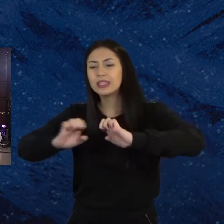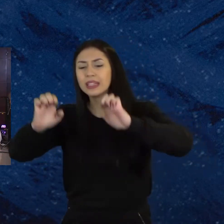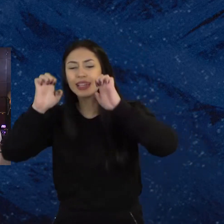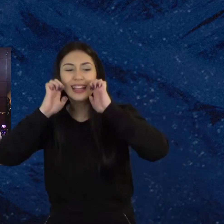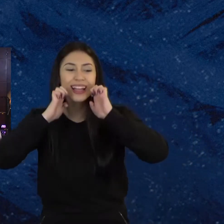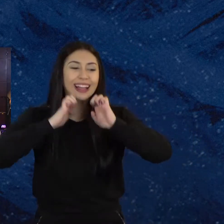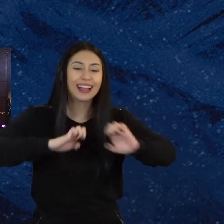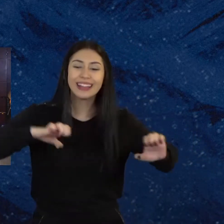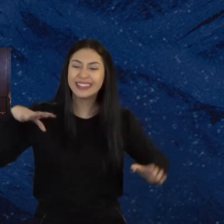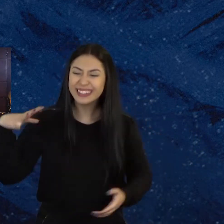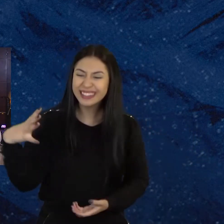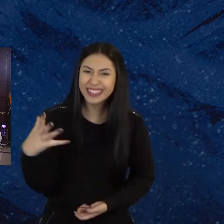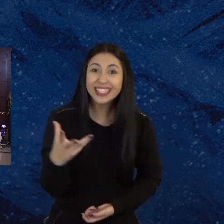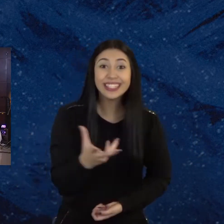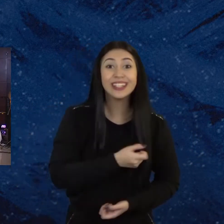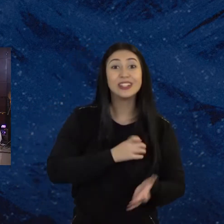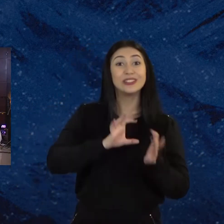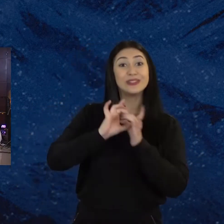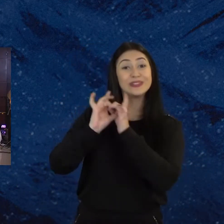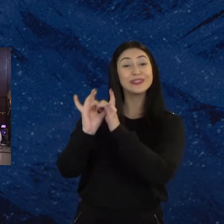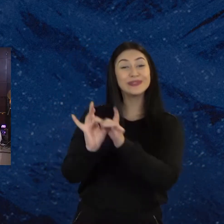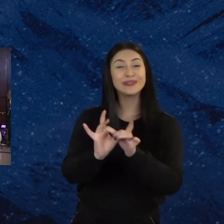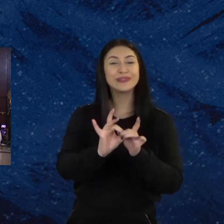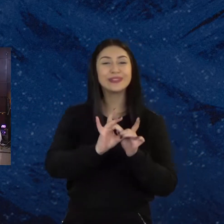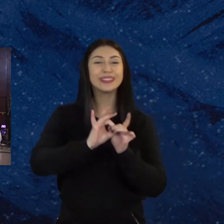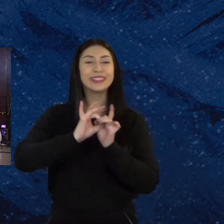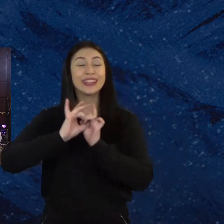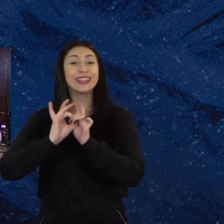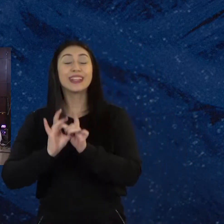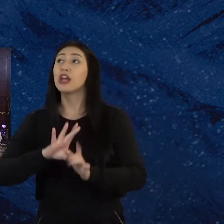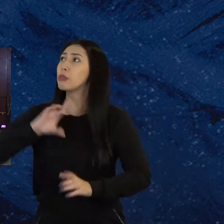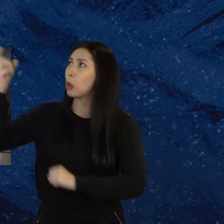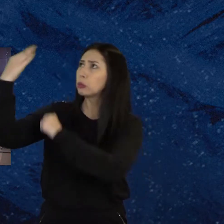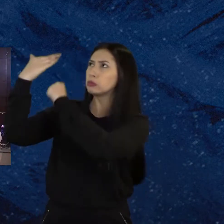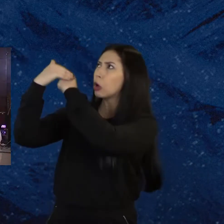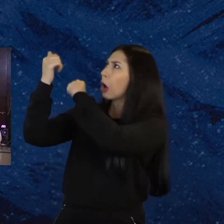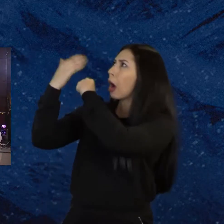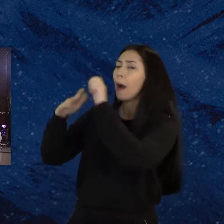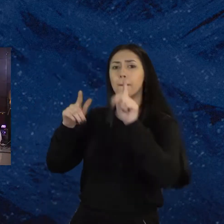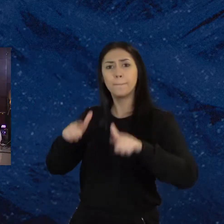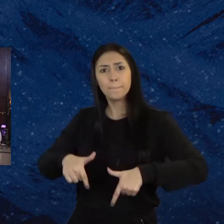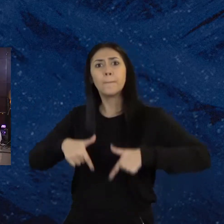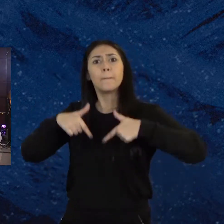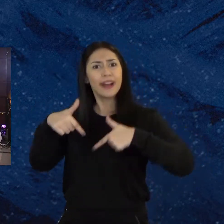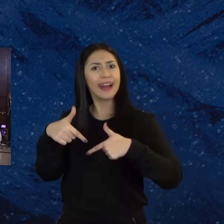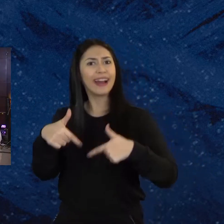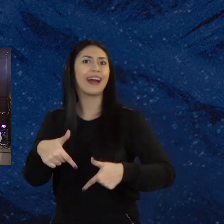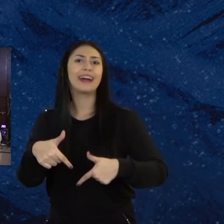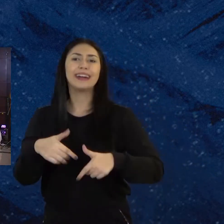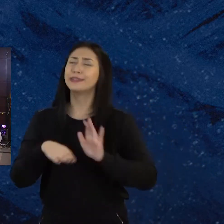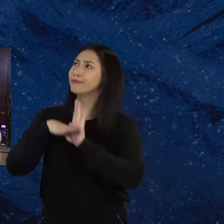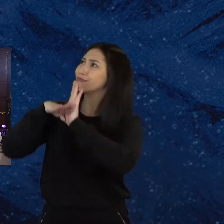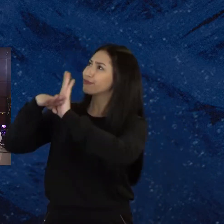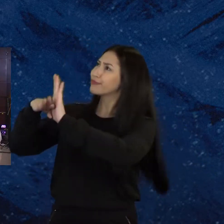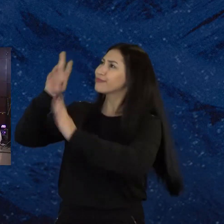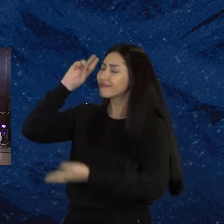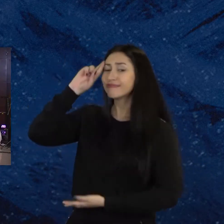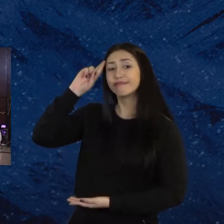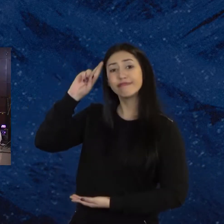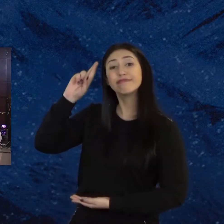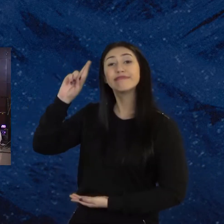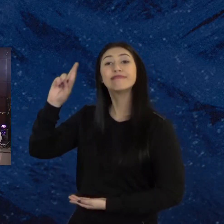o nosso velho eu negar. Sempre avançamos com puro coração, dando muito fruto